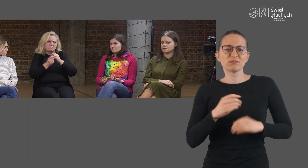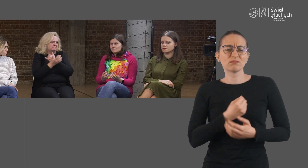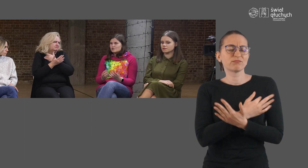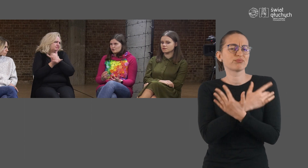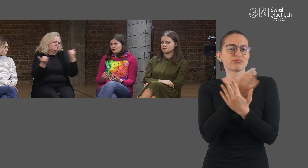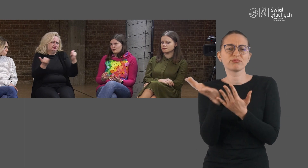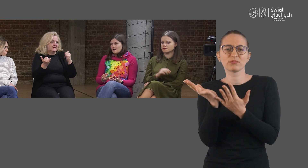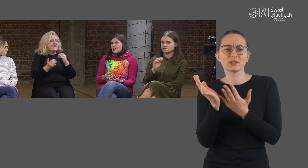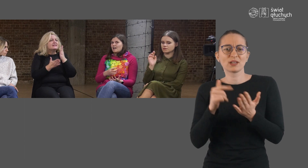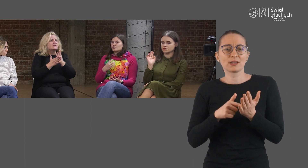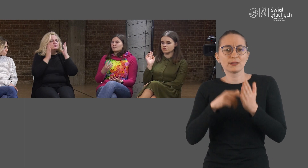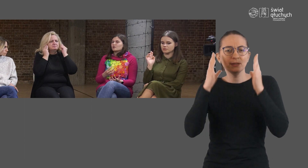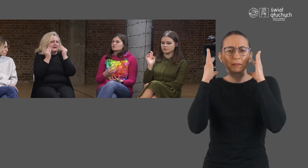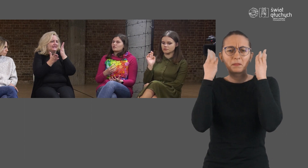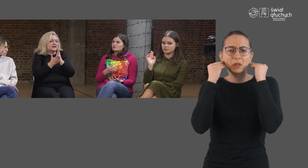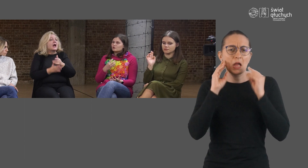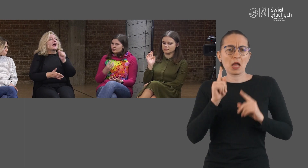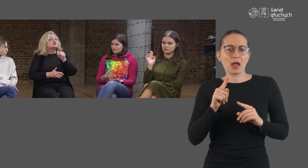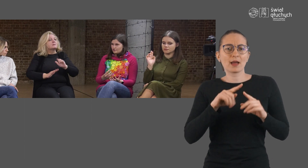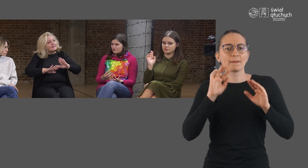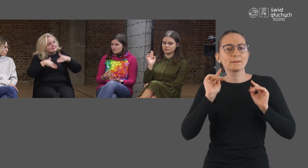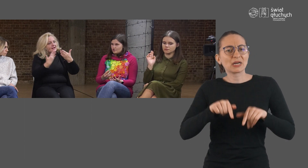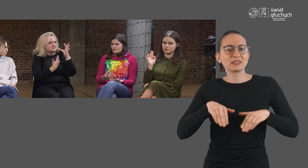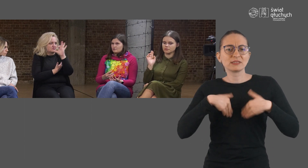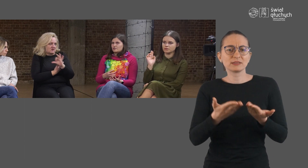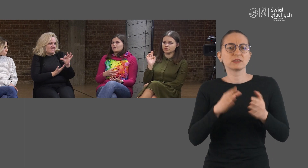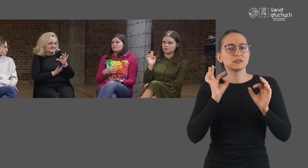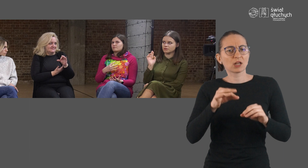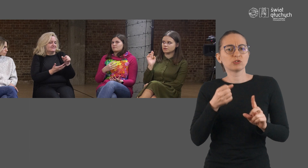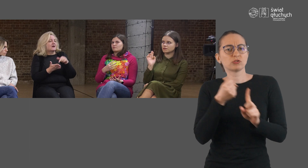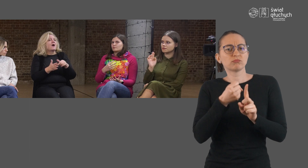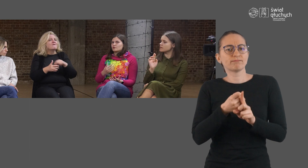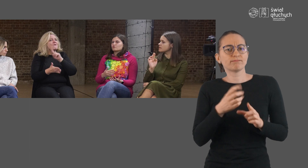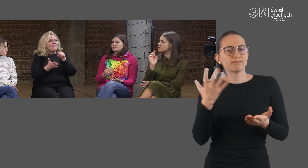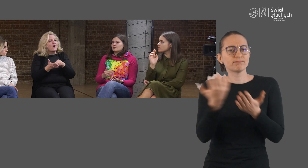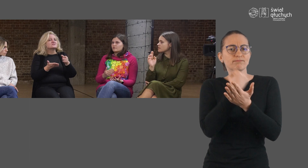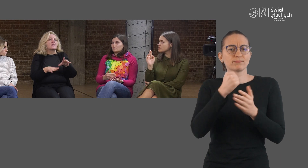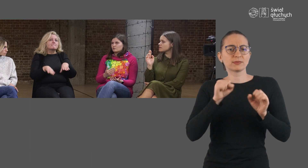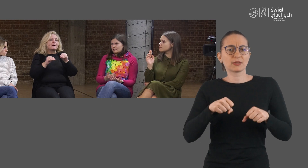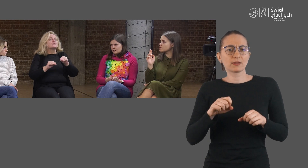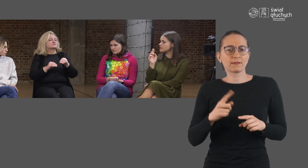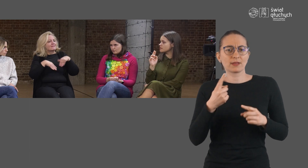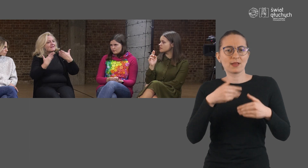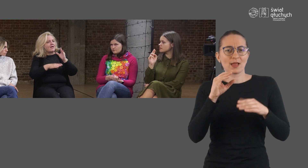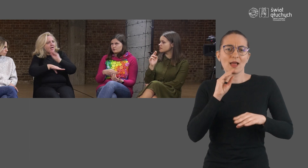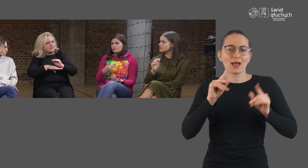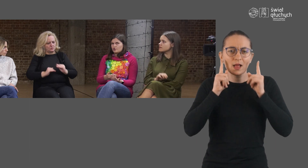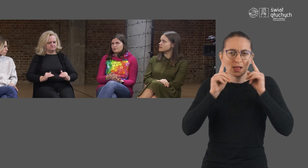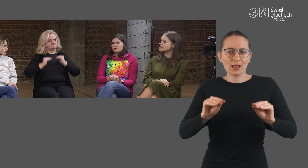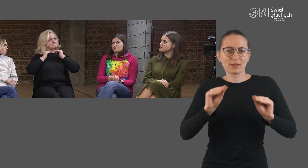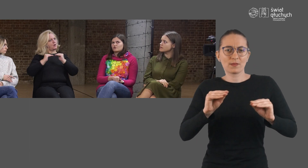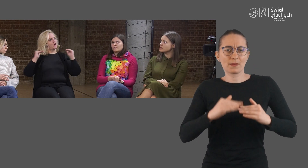wszystko. Oni tylko nie słyszą. Ale trzeba im to umożliwić. Żeby właśnie od początku mieli zapewnioną edukację na